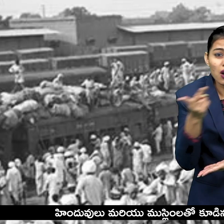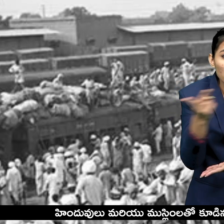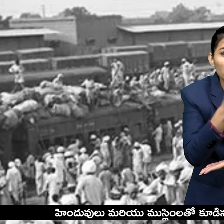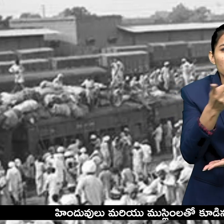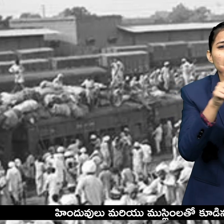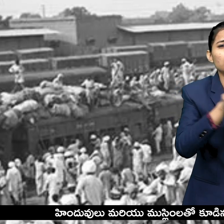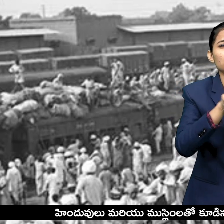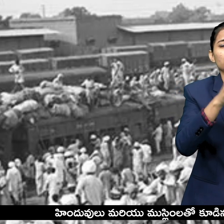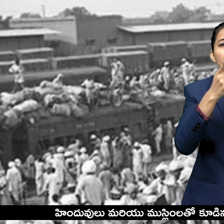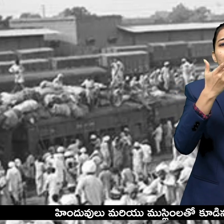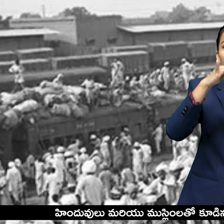నిర్వాసితులయ్యారు.